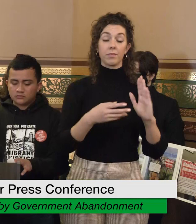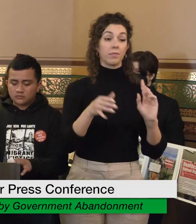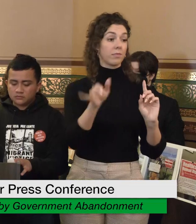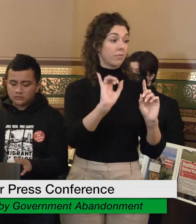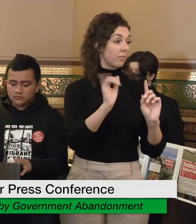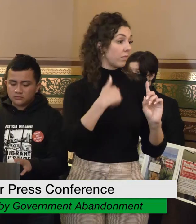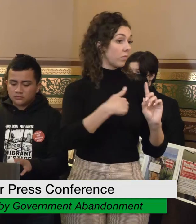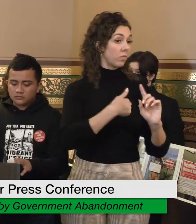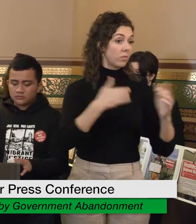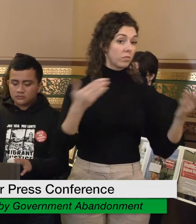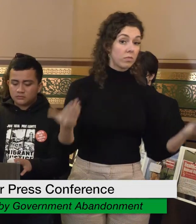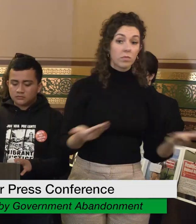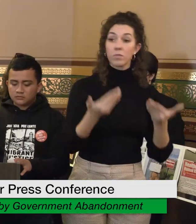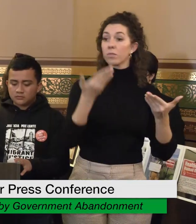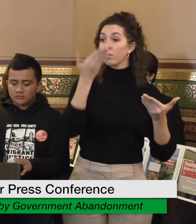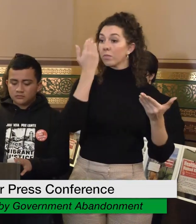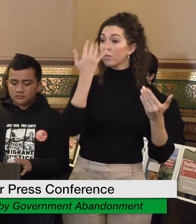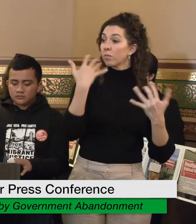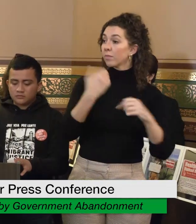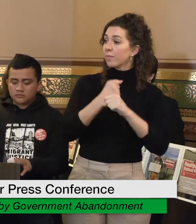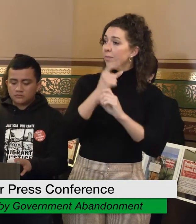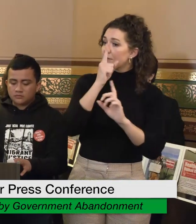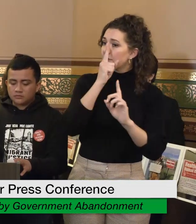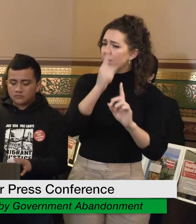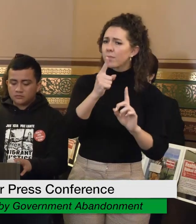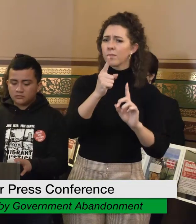Therefore, we're here because we want to make sure.